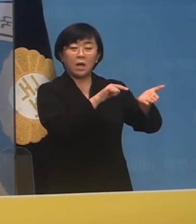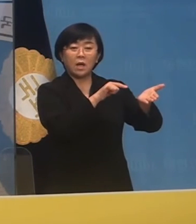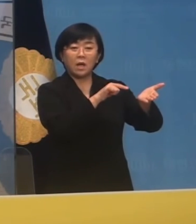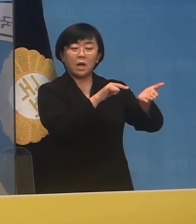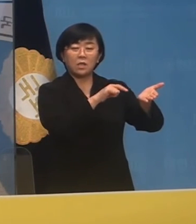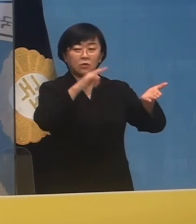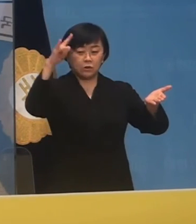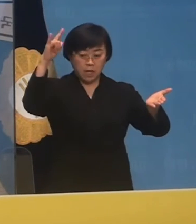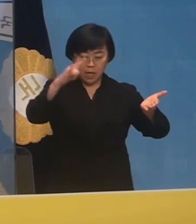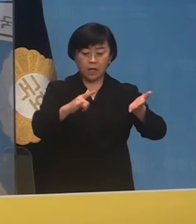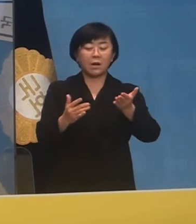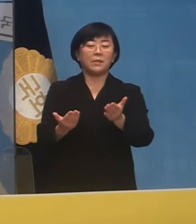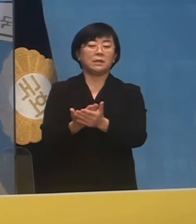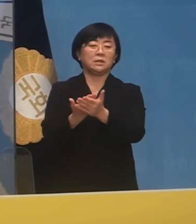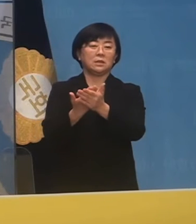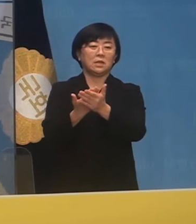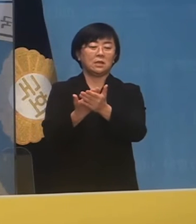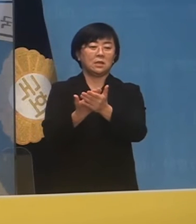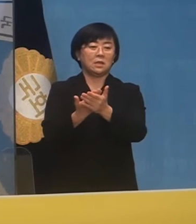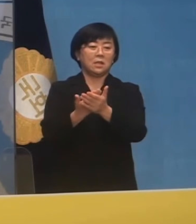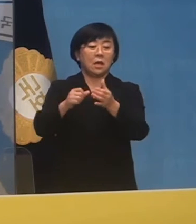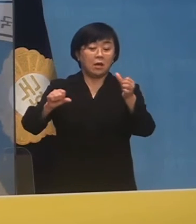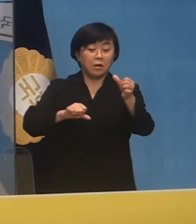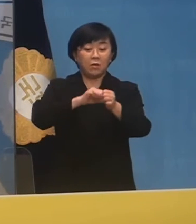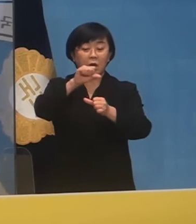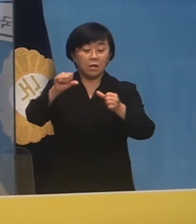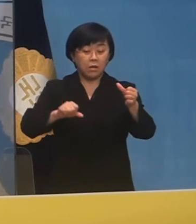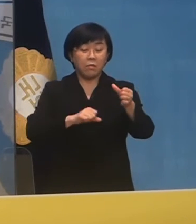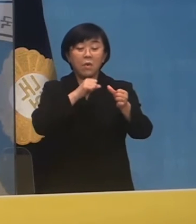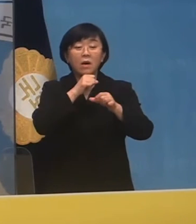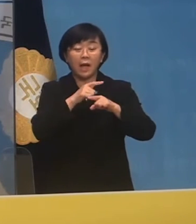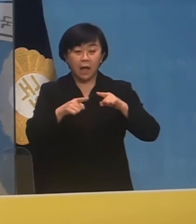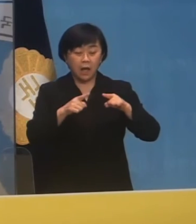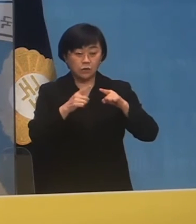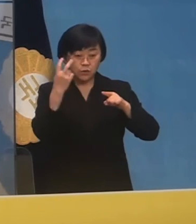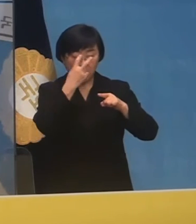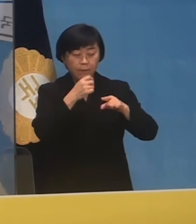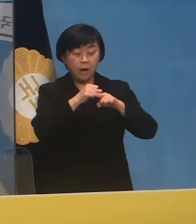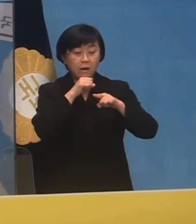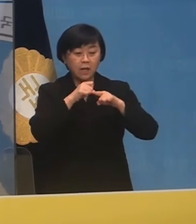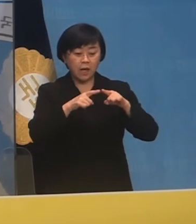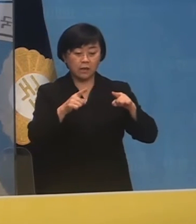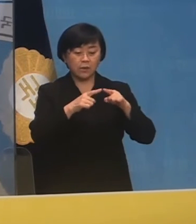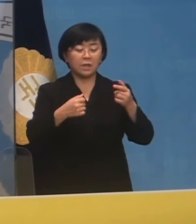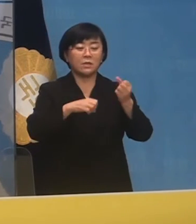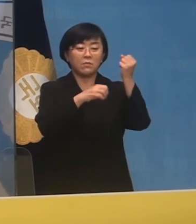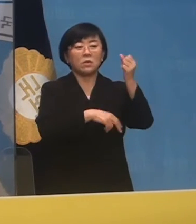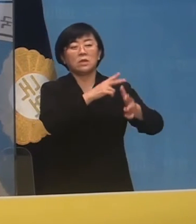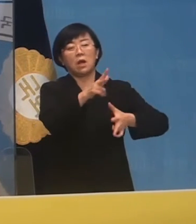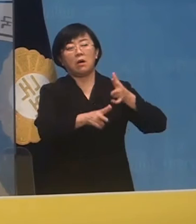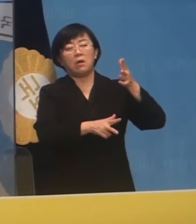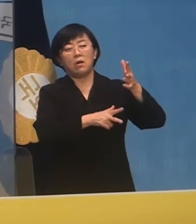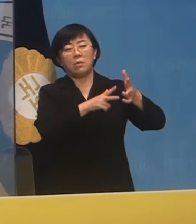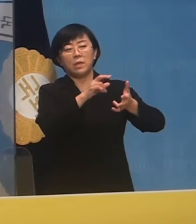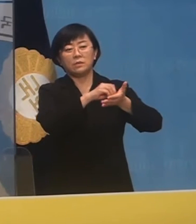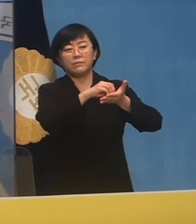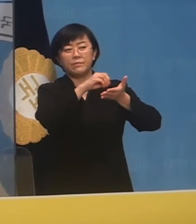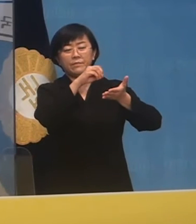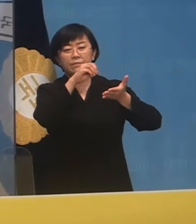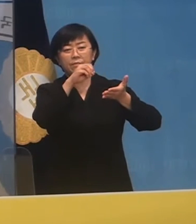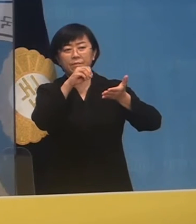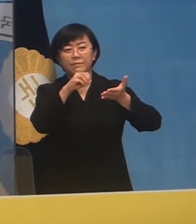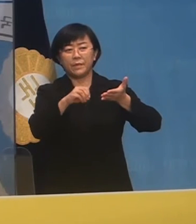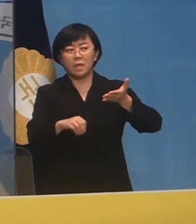발전 사업에 대한 환경영향평가 협의를 통해 근본 사업 계획에서 채척된